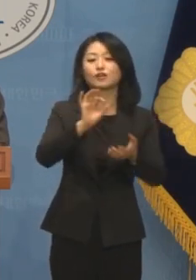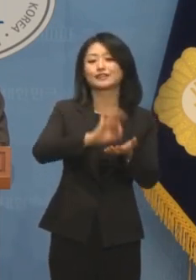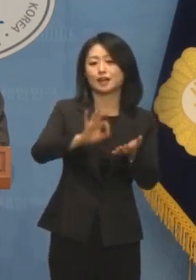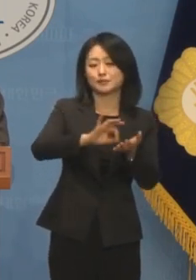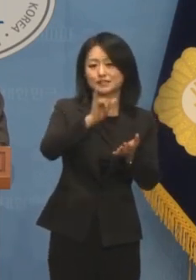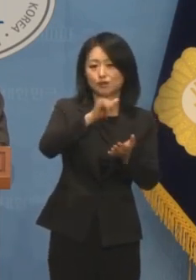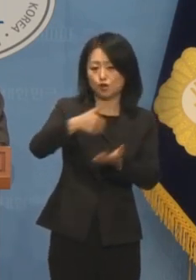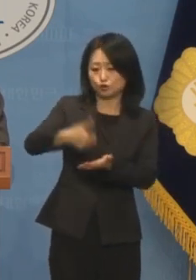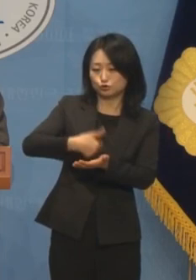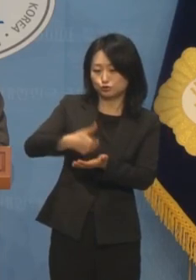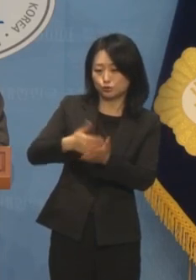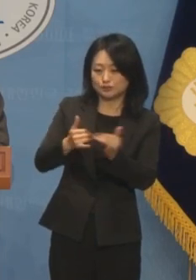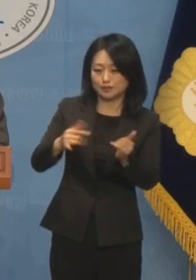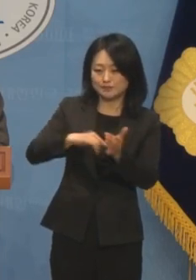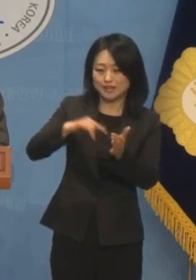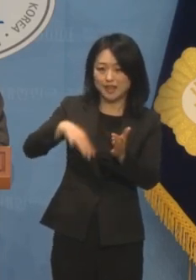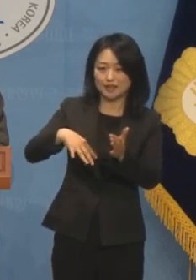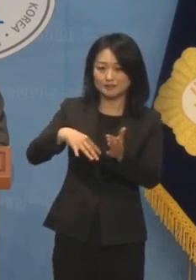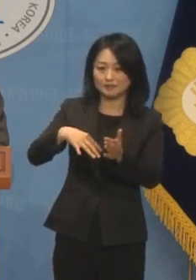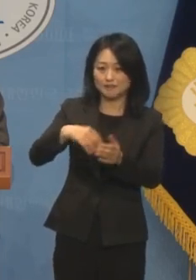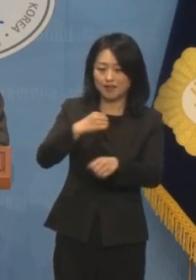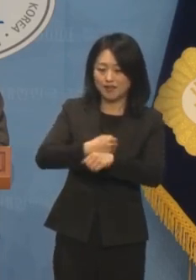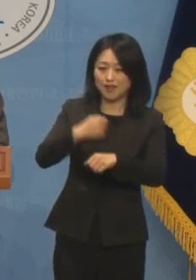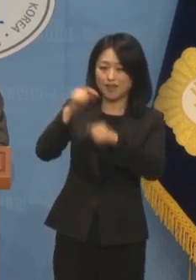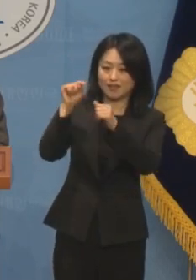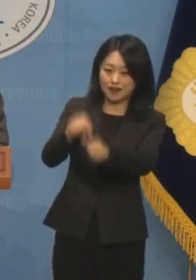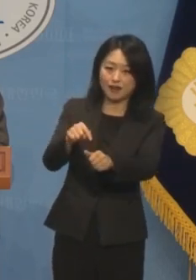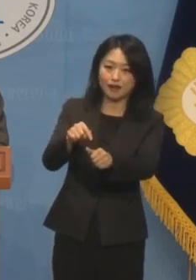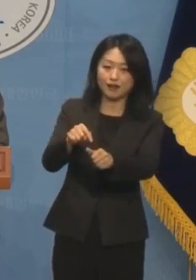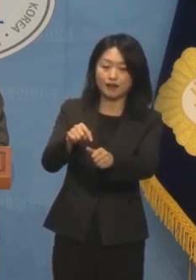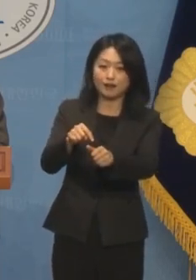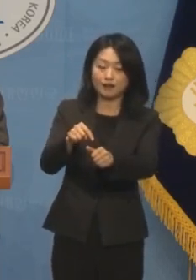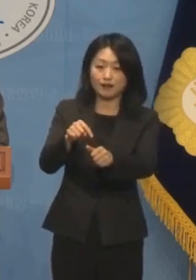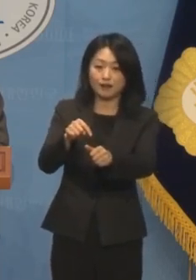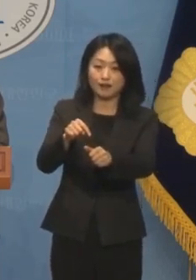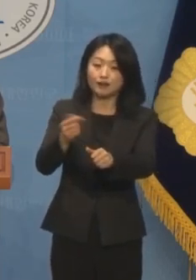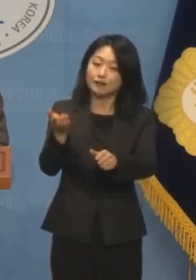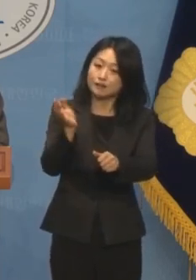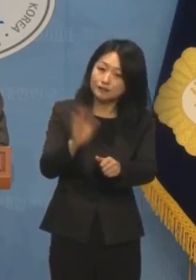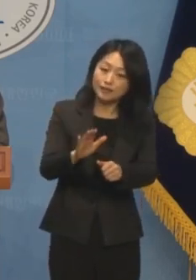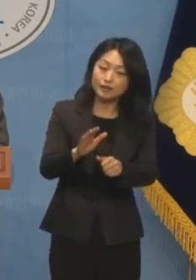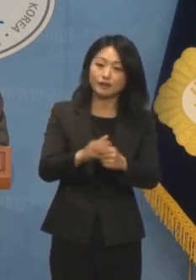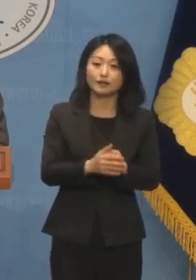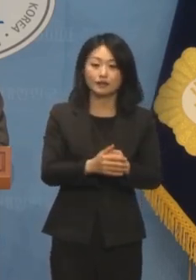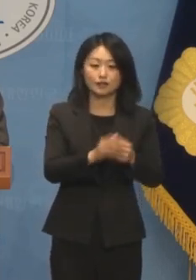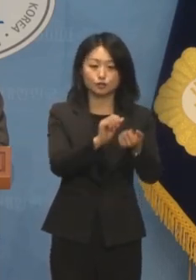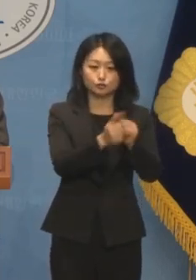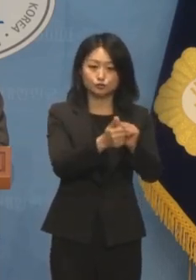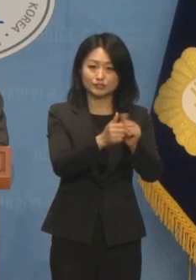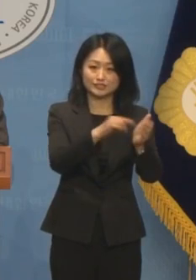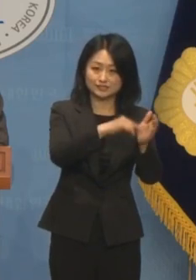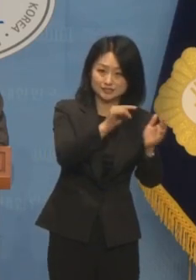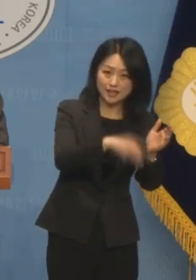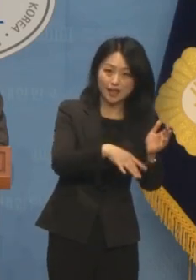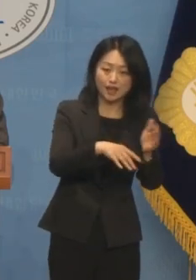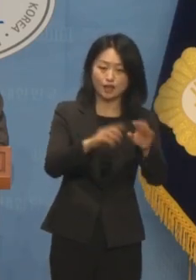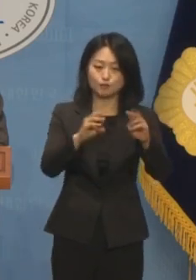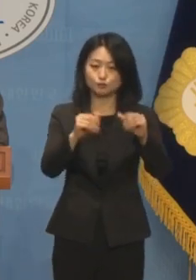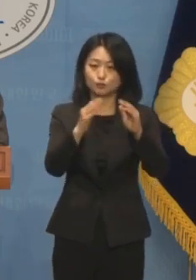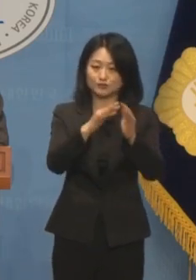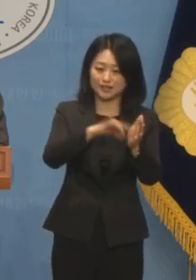중고거래하는 국민들에게까지 세금 납부장이 날아가는데 다른 한편으로는 금투세, 부동산세,